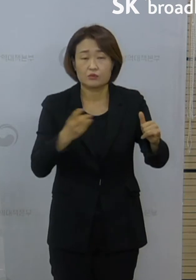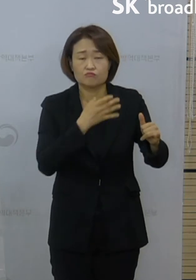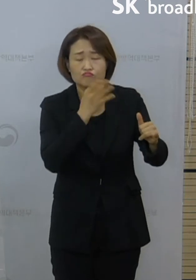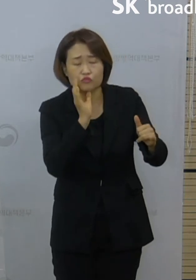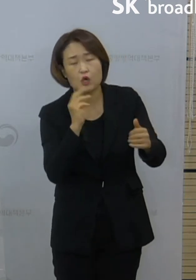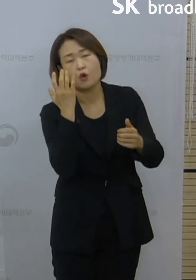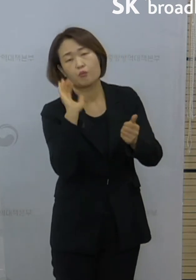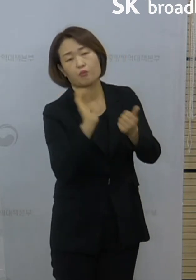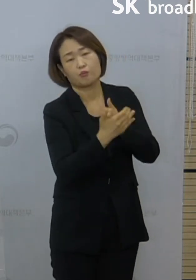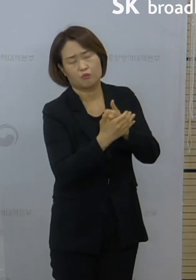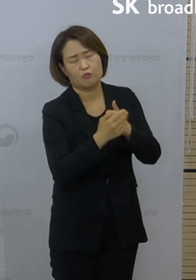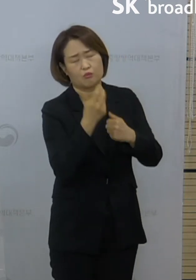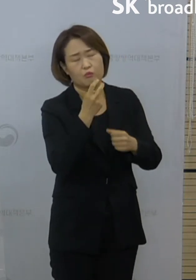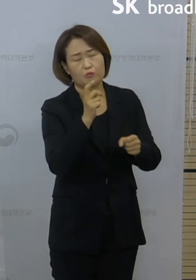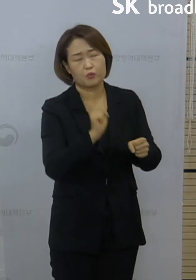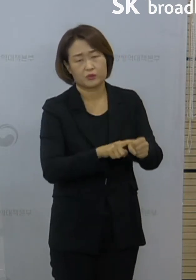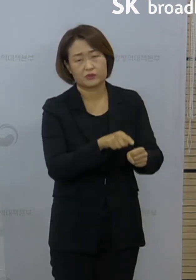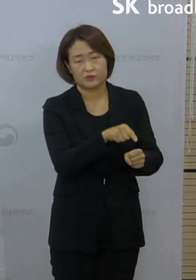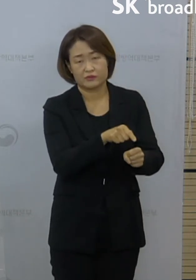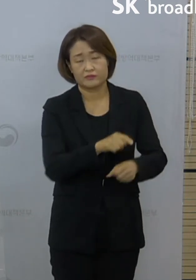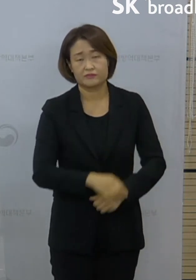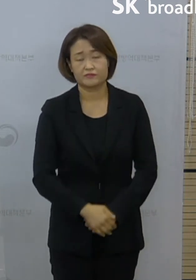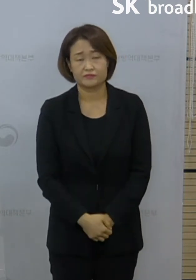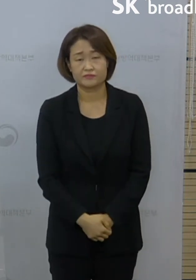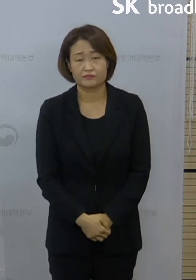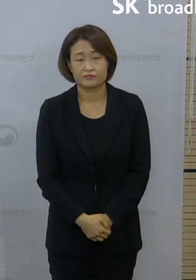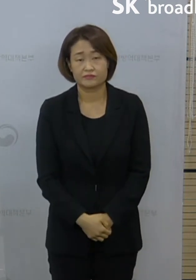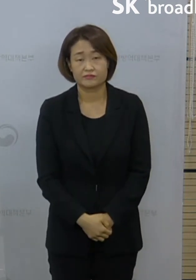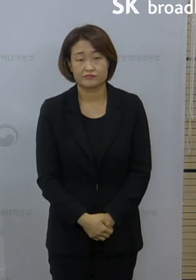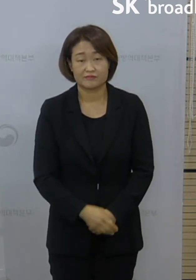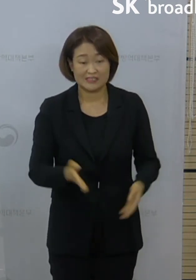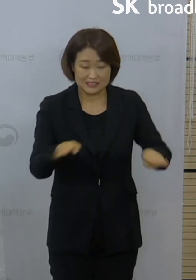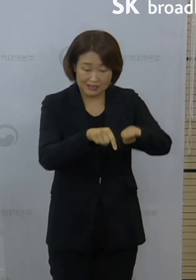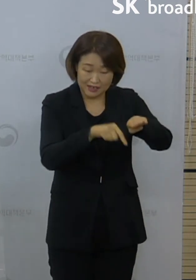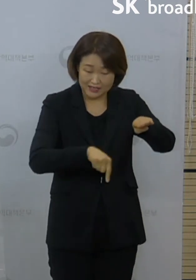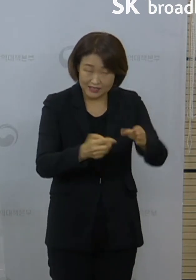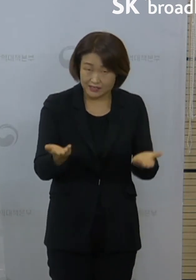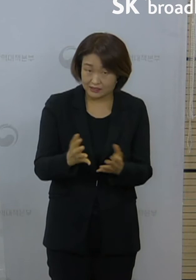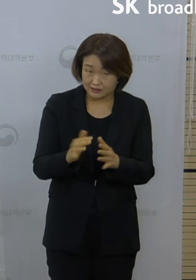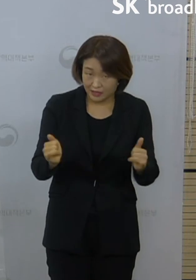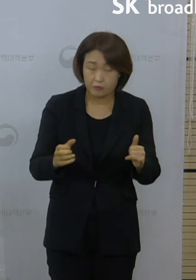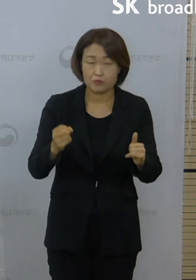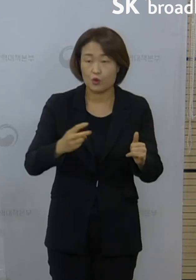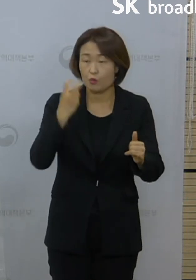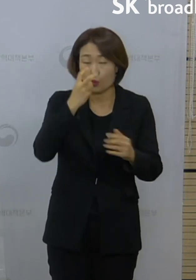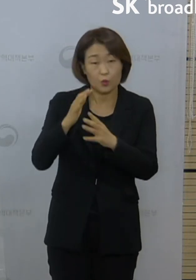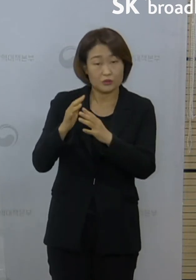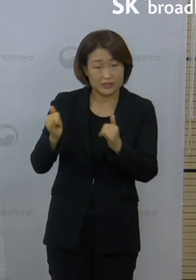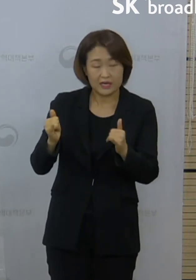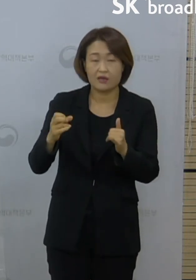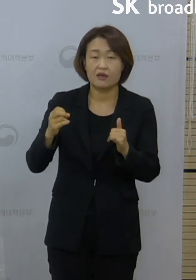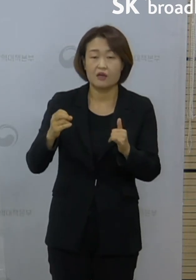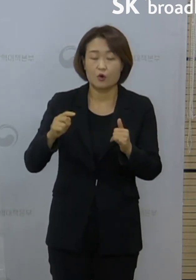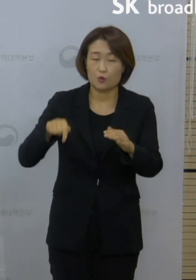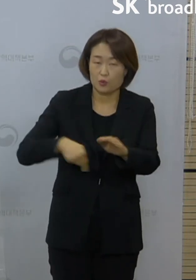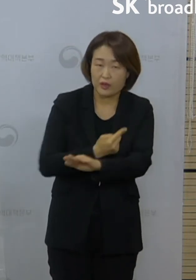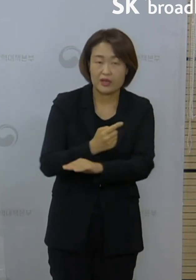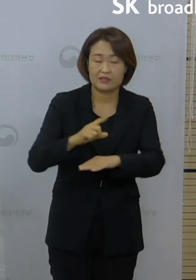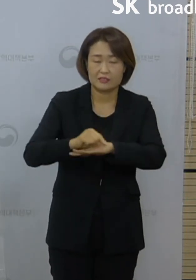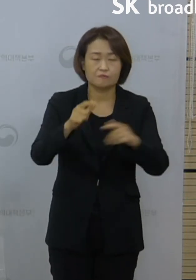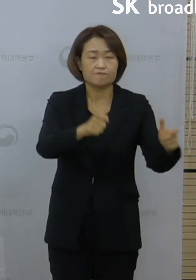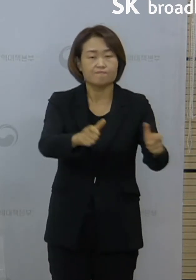보호하기 위한 것입니다 시설 종사자 그리고 관계자 그리고 지자체의 지속적인